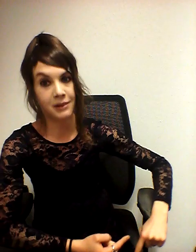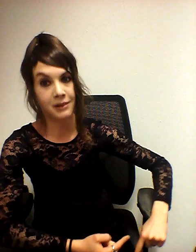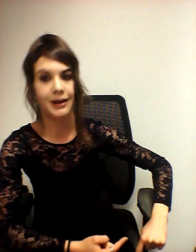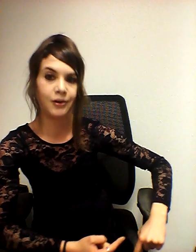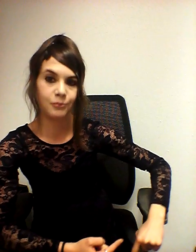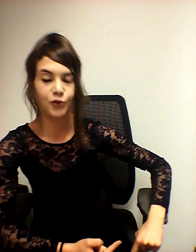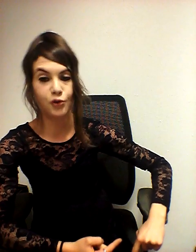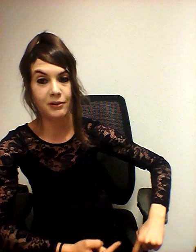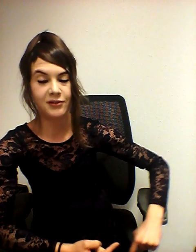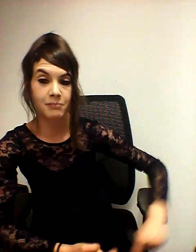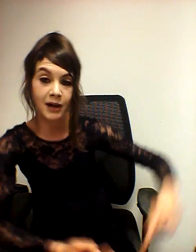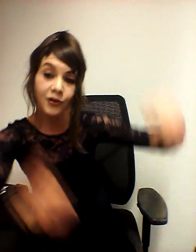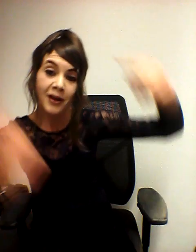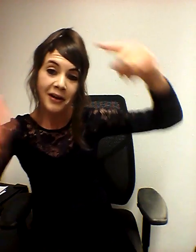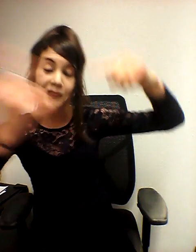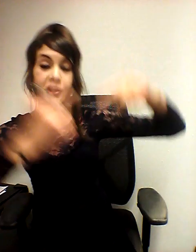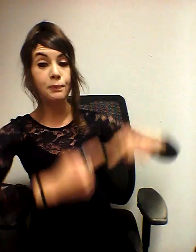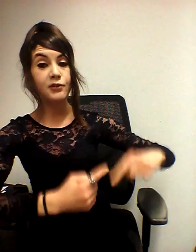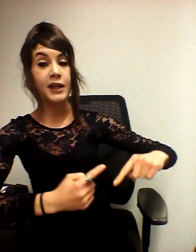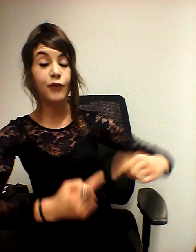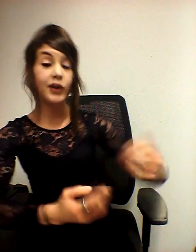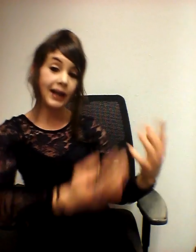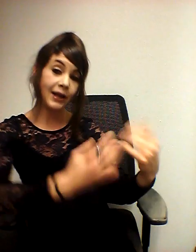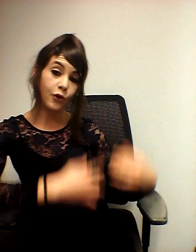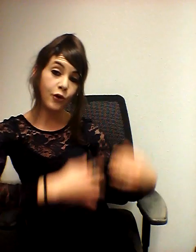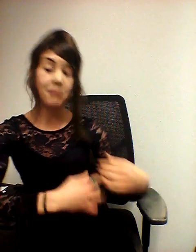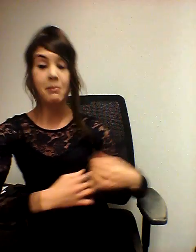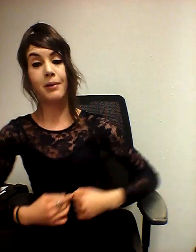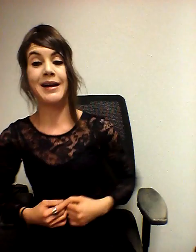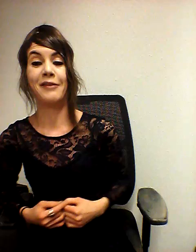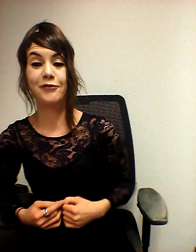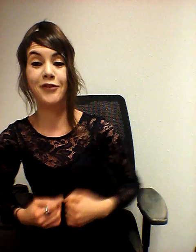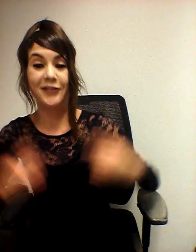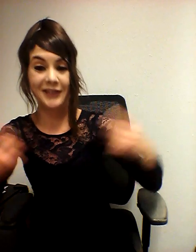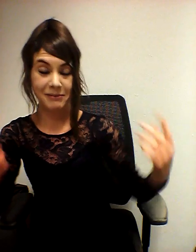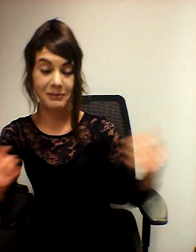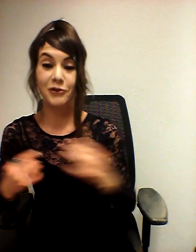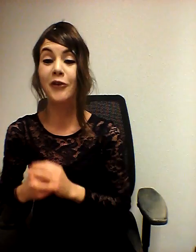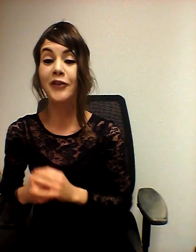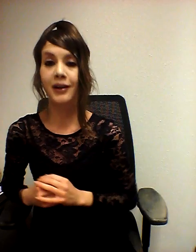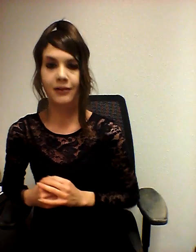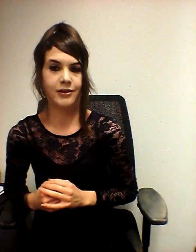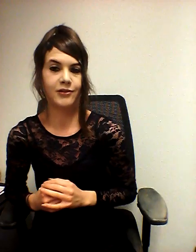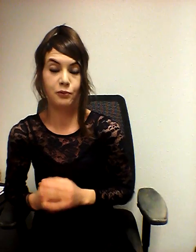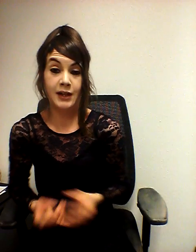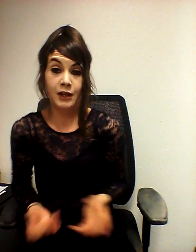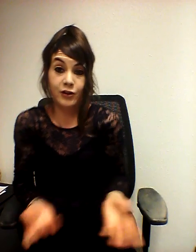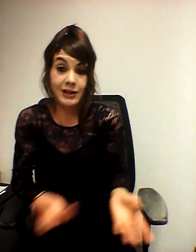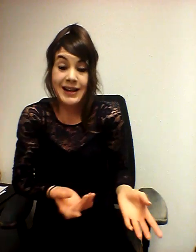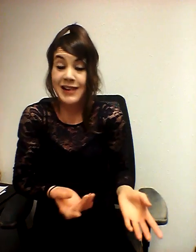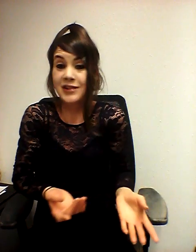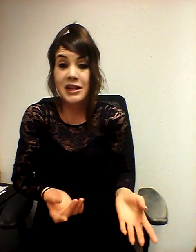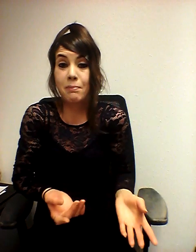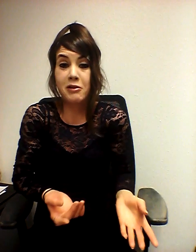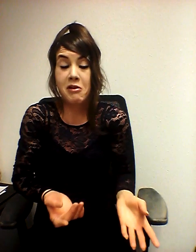membraan omhult compartiment getransporteerd worden en door het membraan van die mitochondriën getransporteerd worden gaan ze niet opgenomen